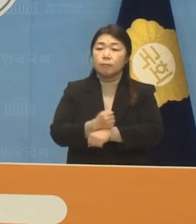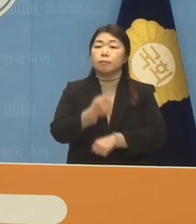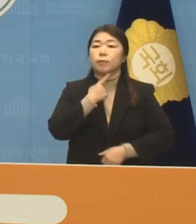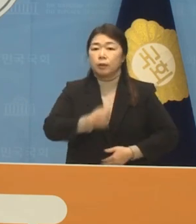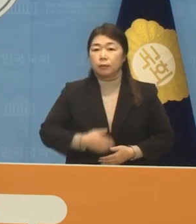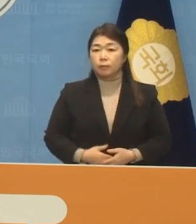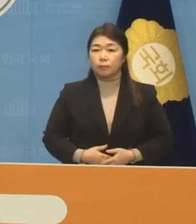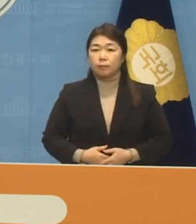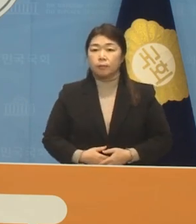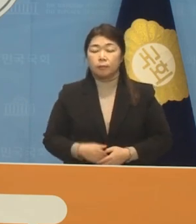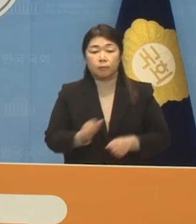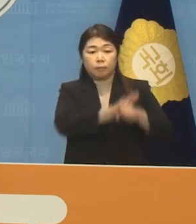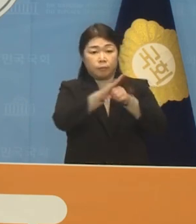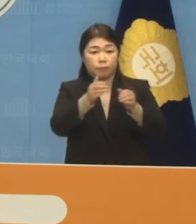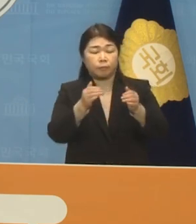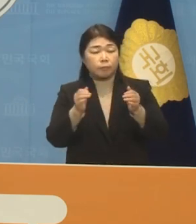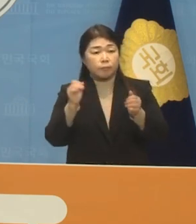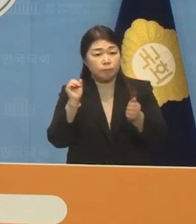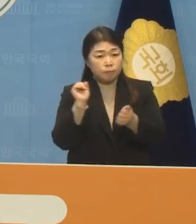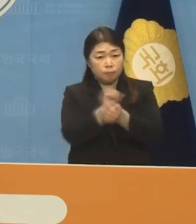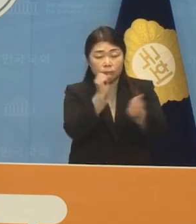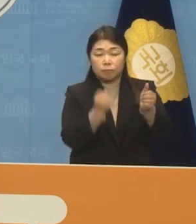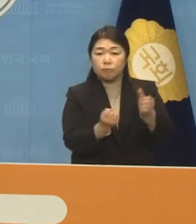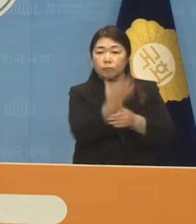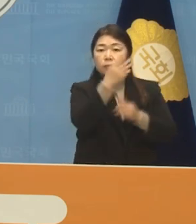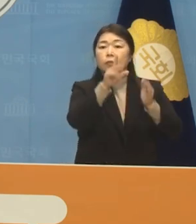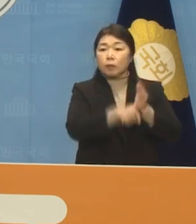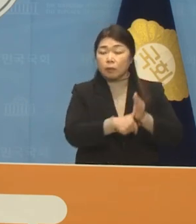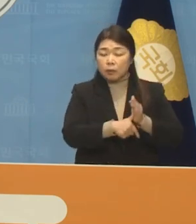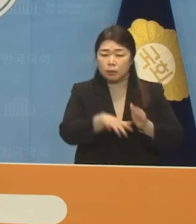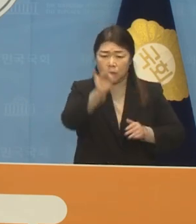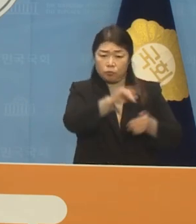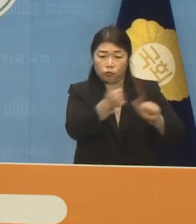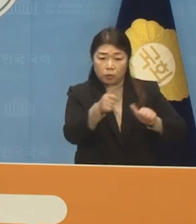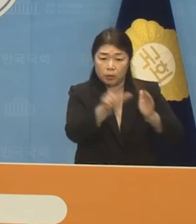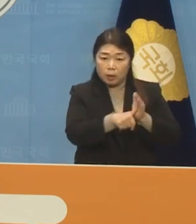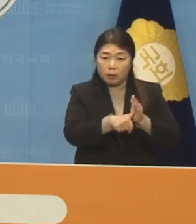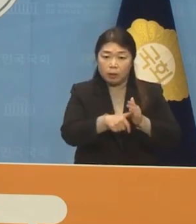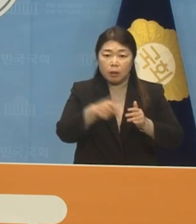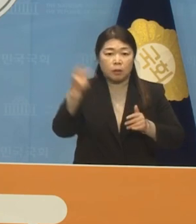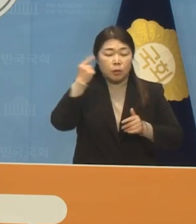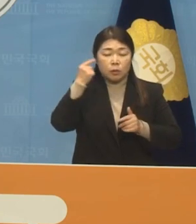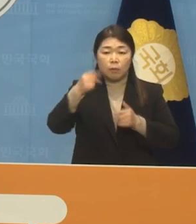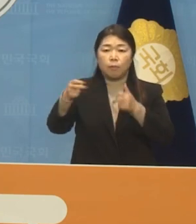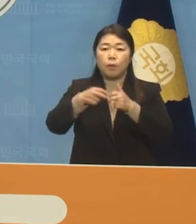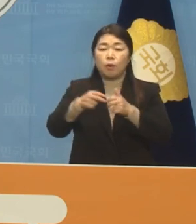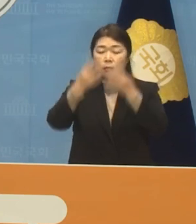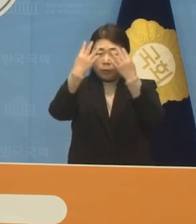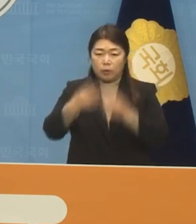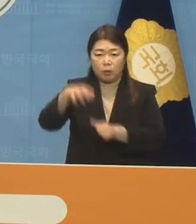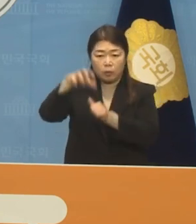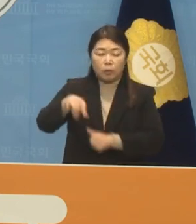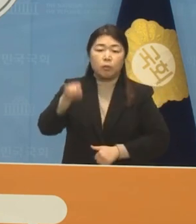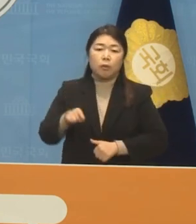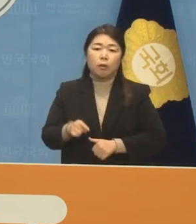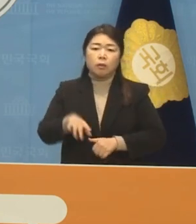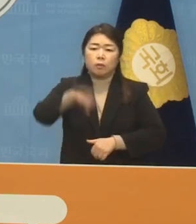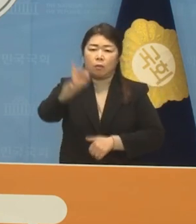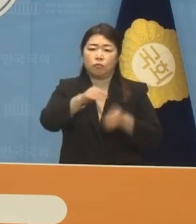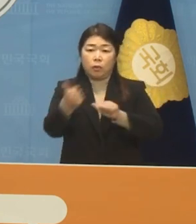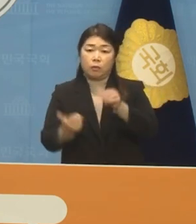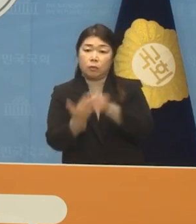덮치고 첫 사망자가 정신병동의 폐쇄병동에서 나왔을 때에도 전장현은 장애인에